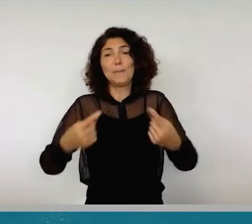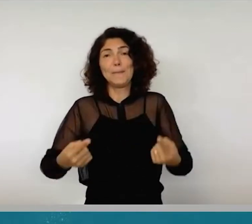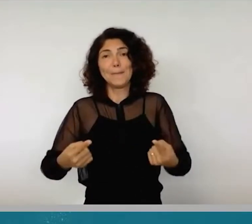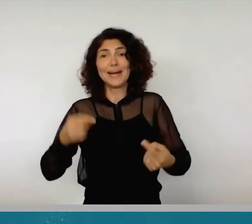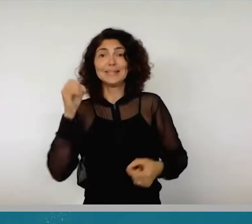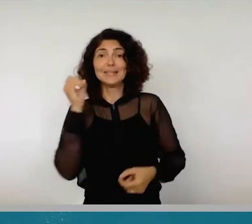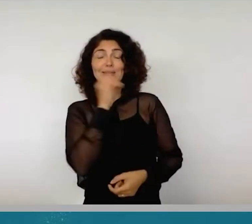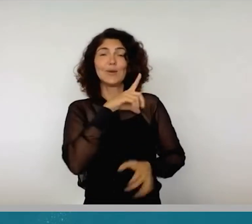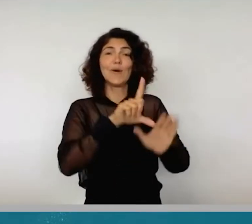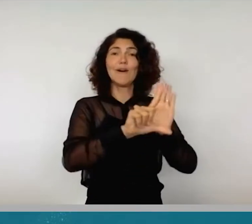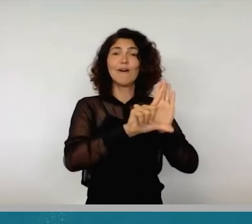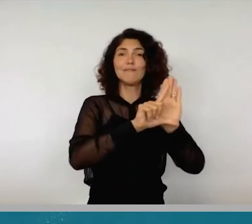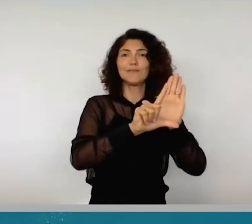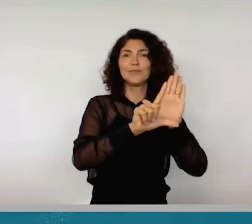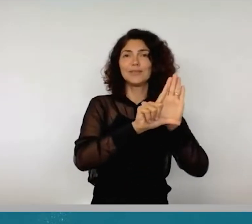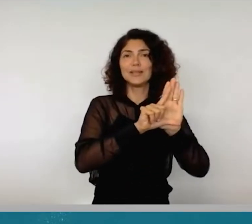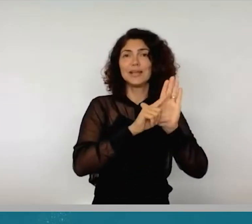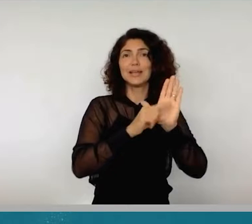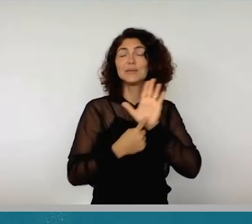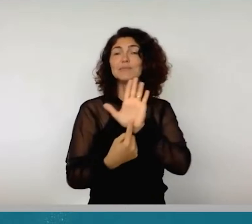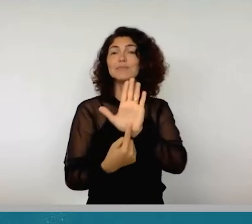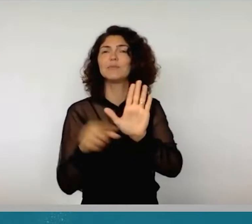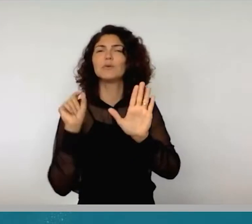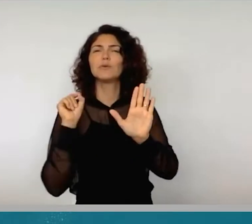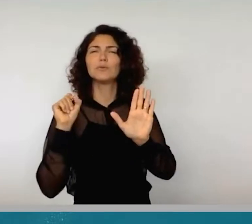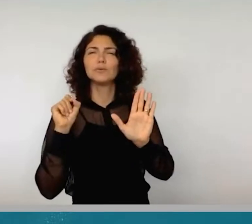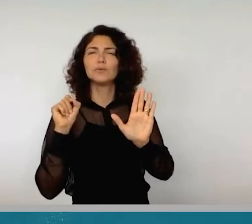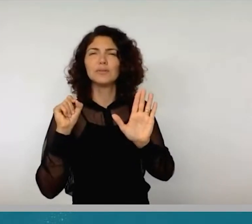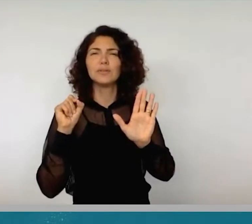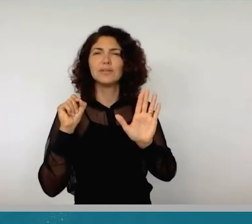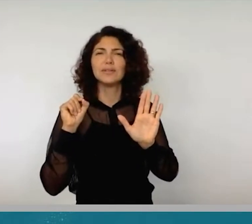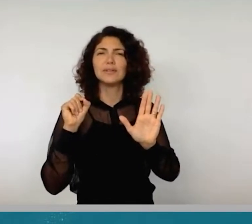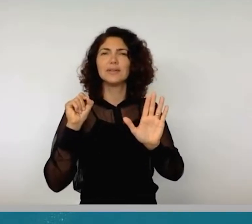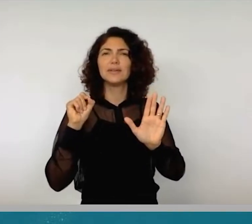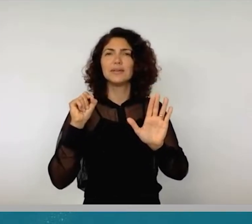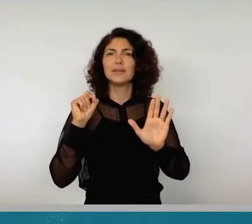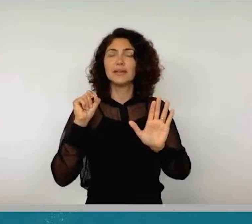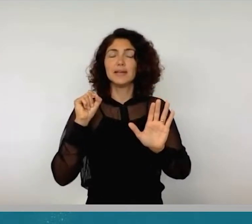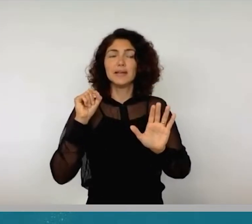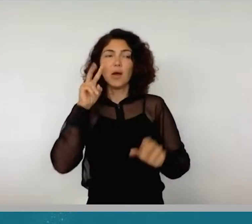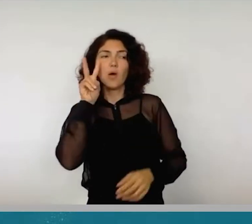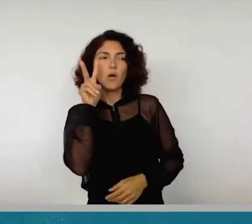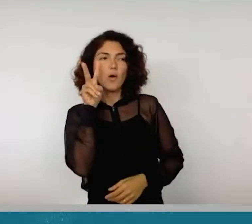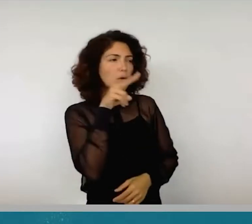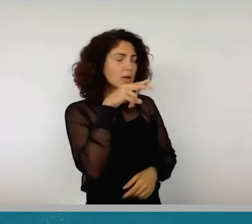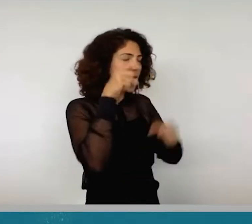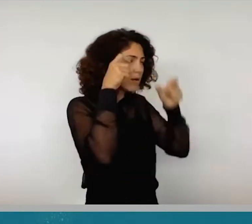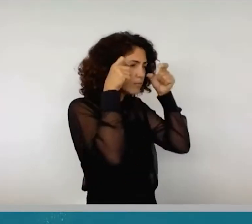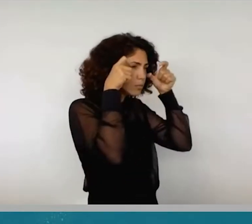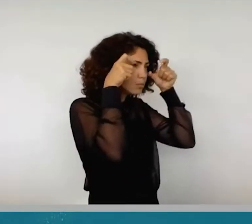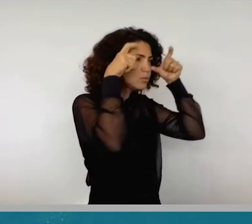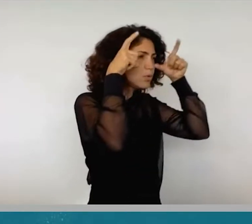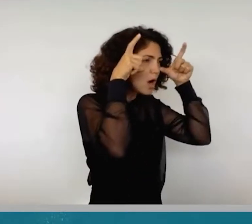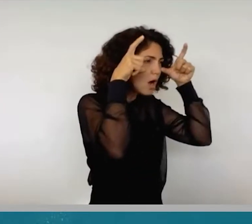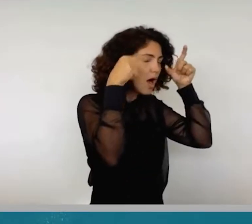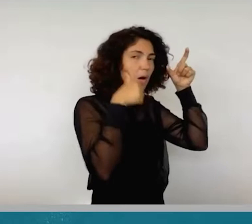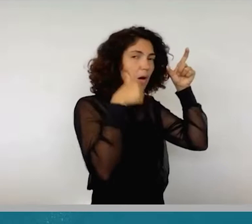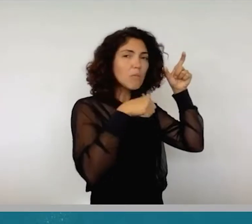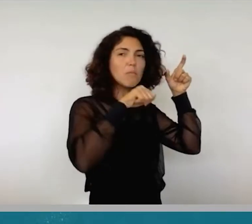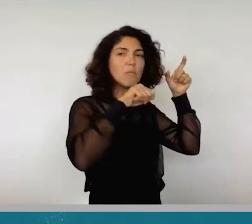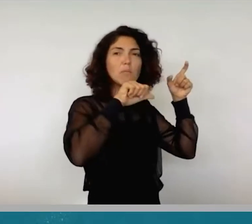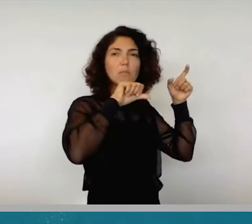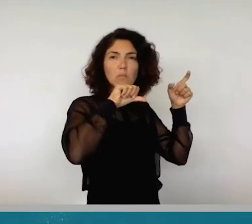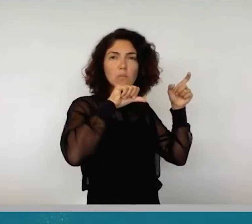a lei de Moisés não houve um homem, sequer um único homem, que